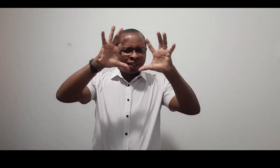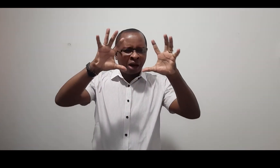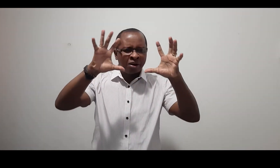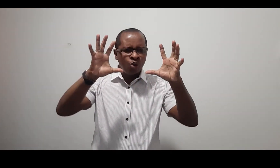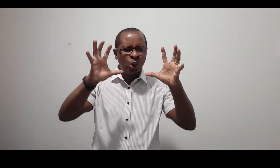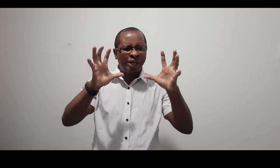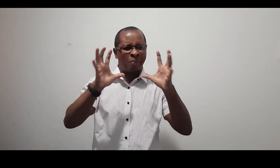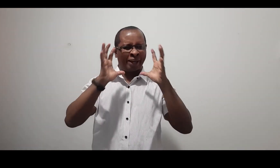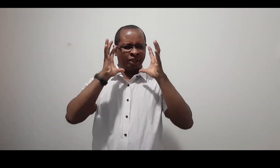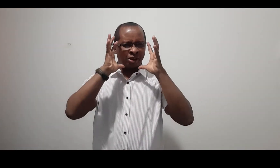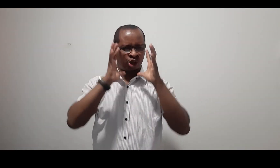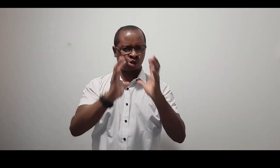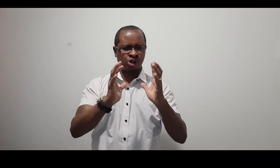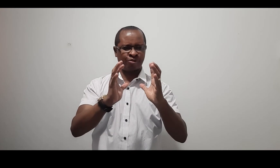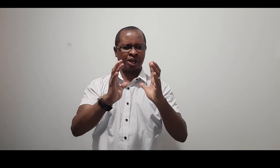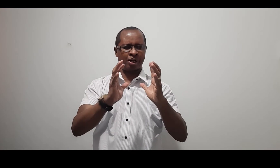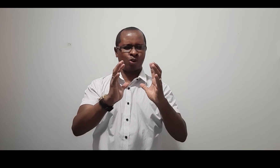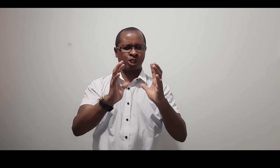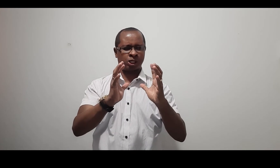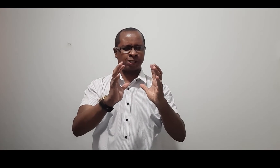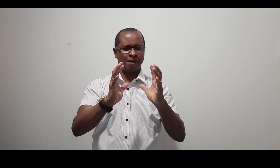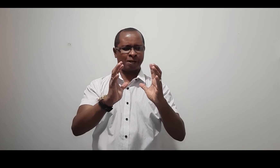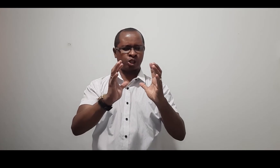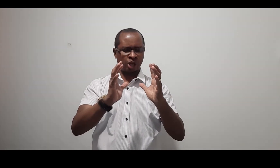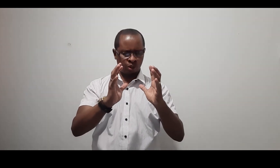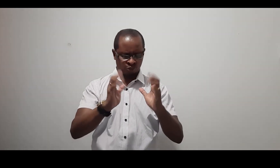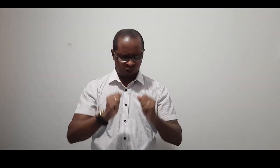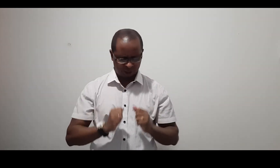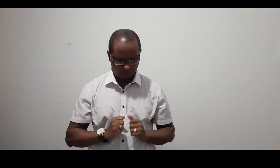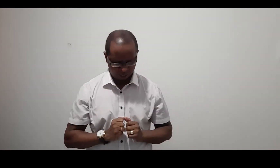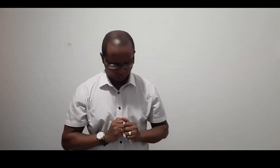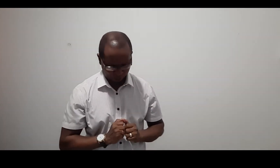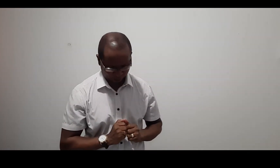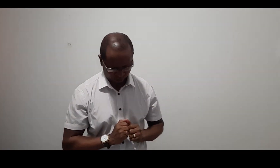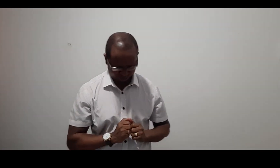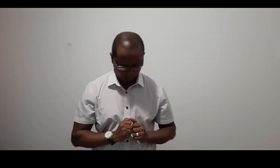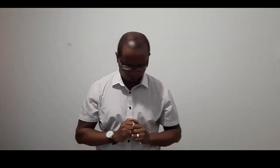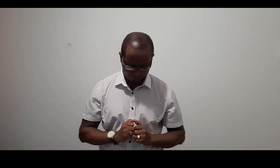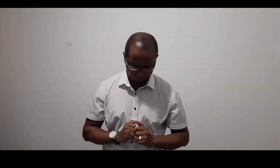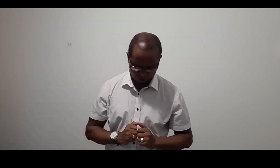mahita anao ny olona de mahita an' jesosy amy fiainanao izy raha izany mitoetra ao anatin'ny fonao.